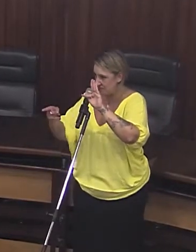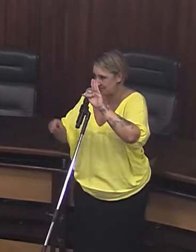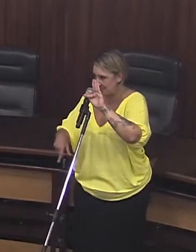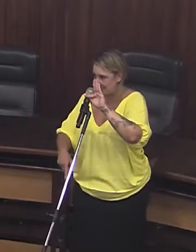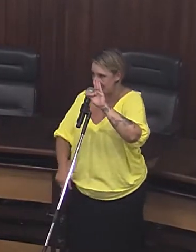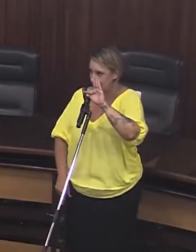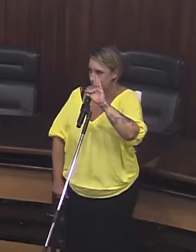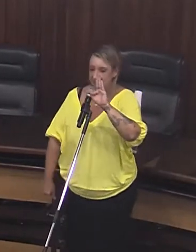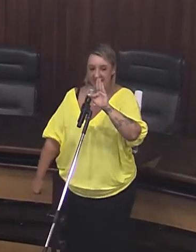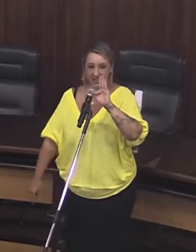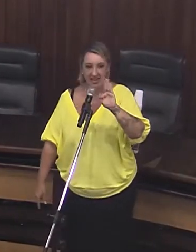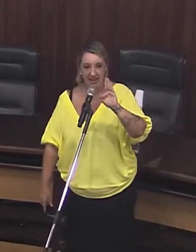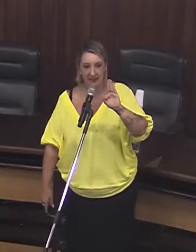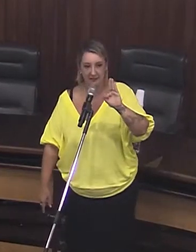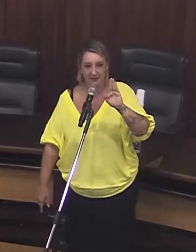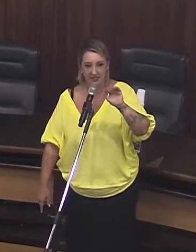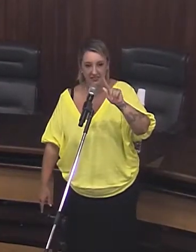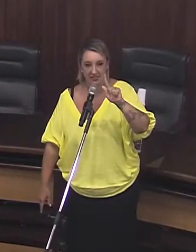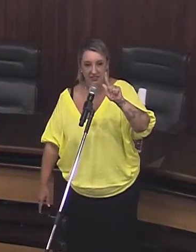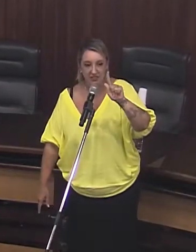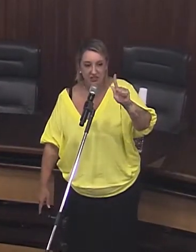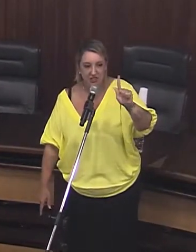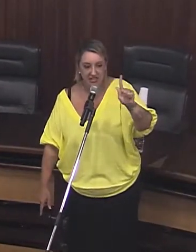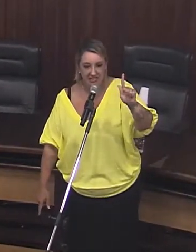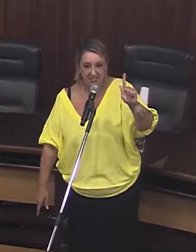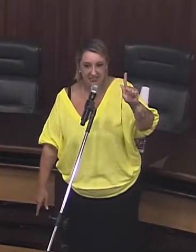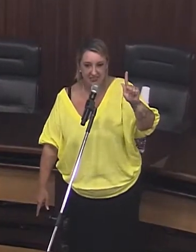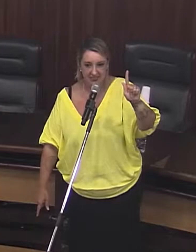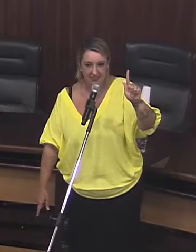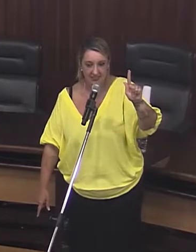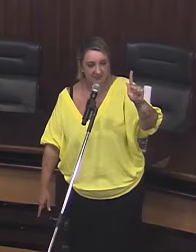que ele, hein? F. G.